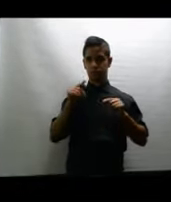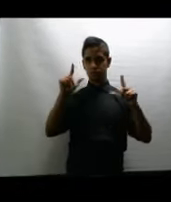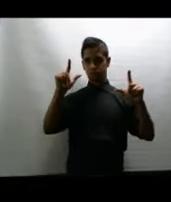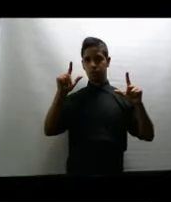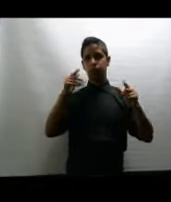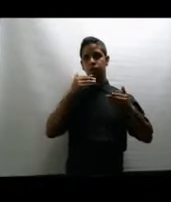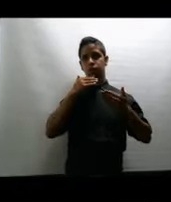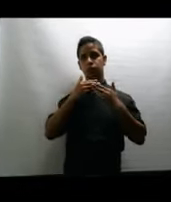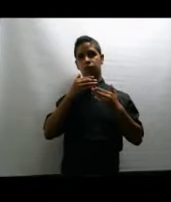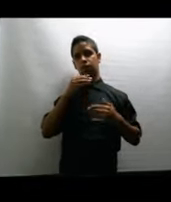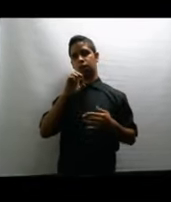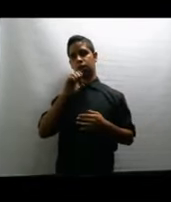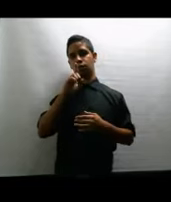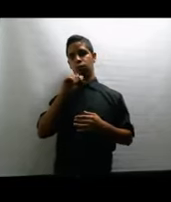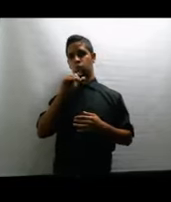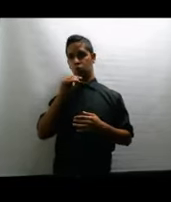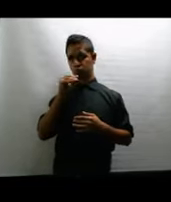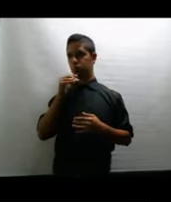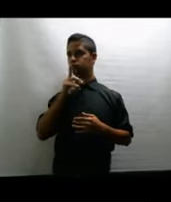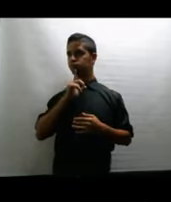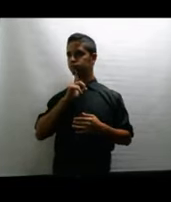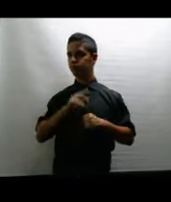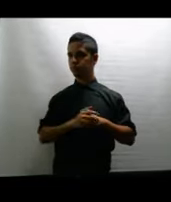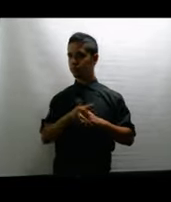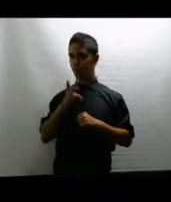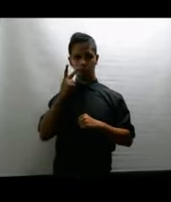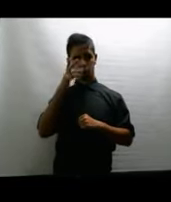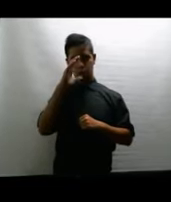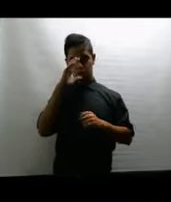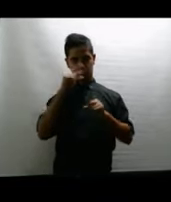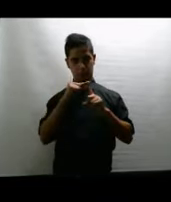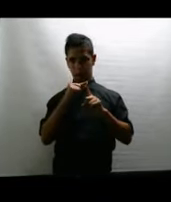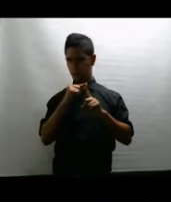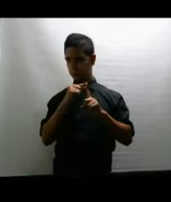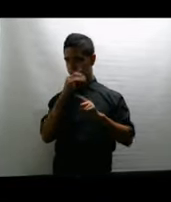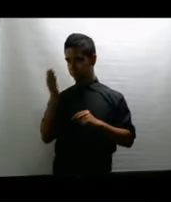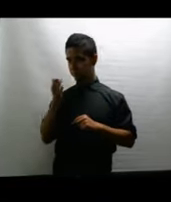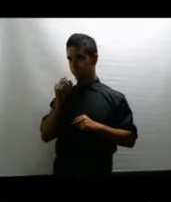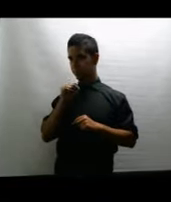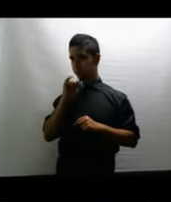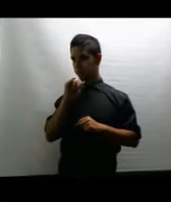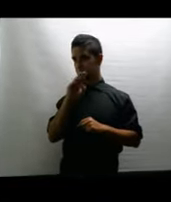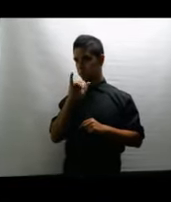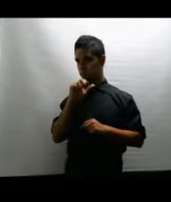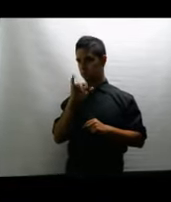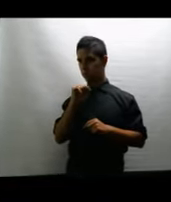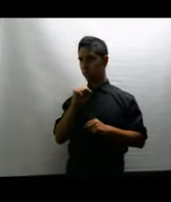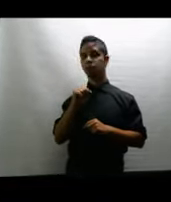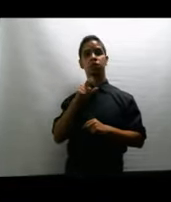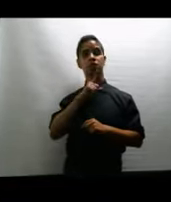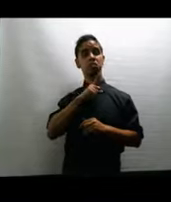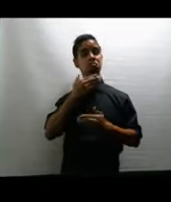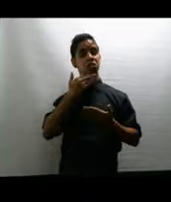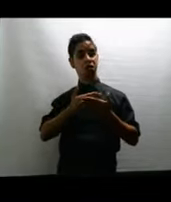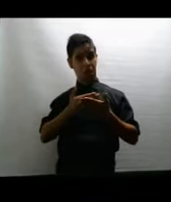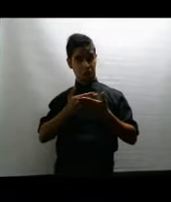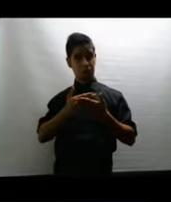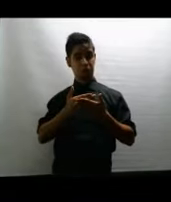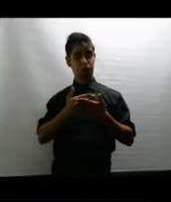gracias al mundo por el teleprompter. Sí, mira, ahí está lo que significa simbiosis. Pues mira, vamos a una pausilla y regresamos